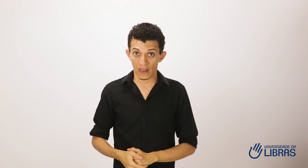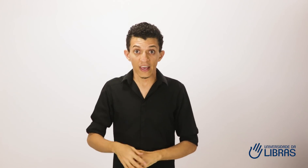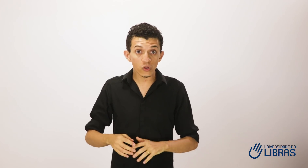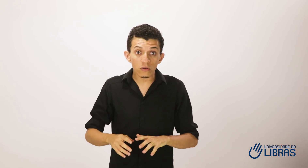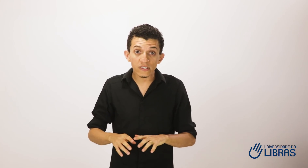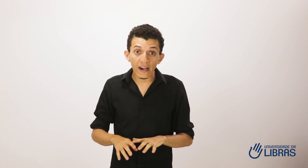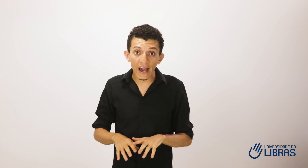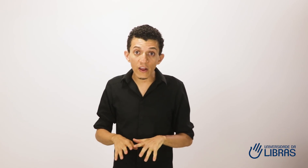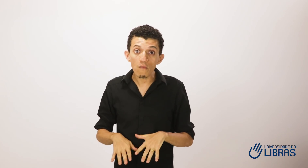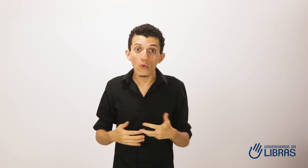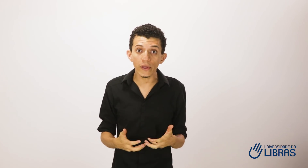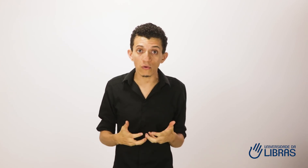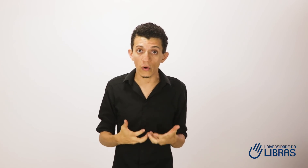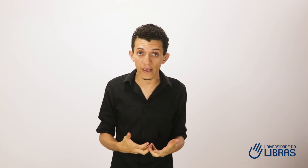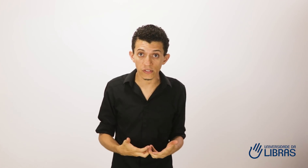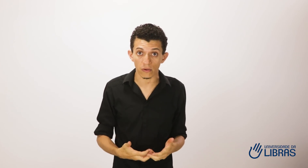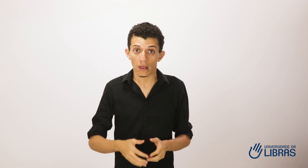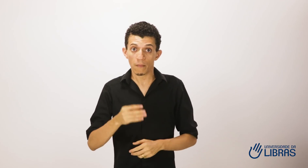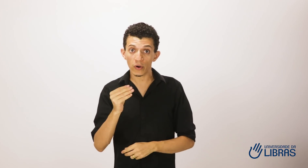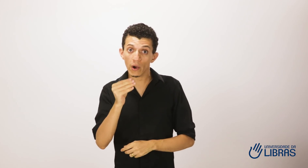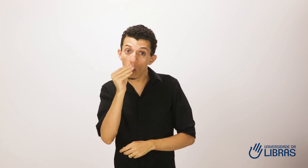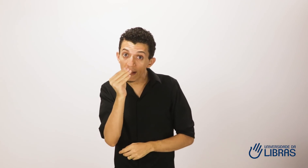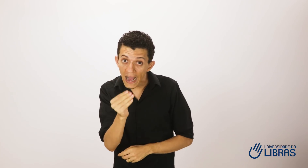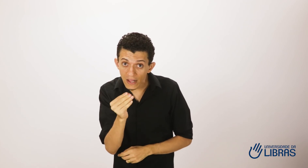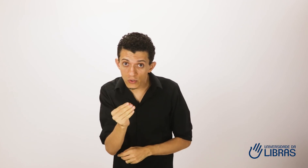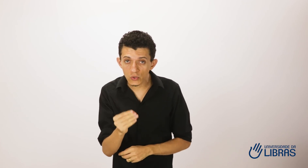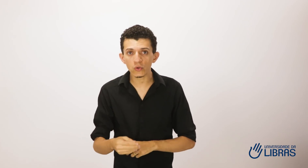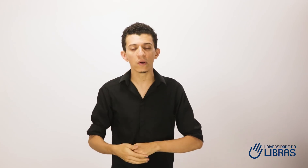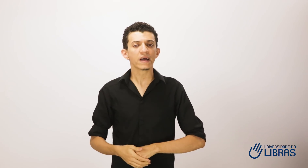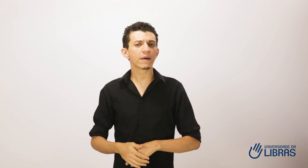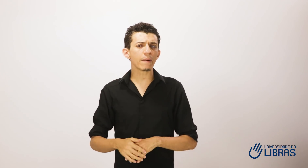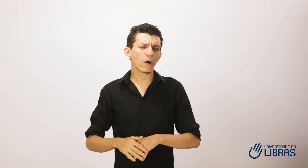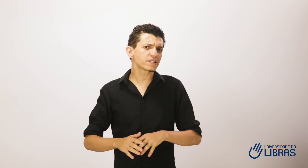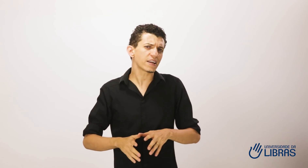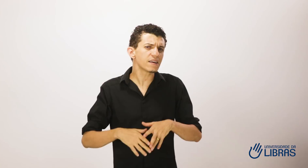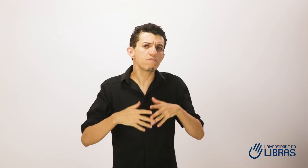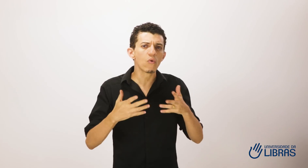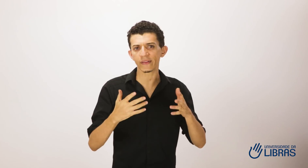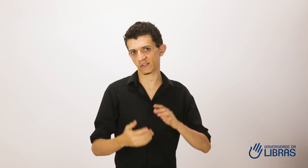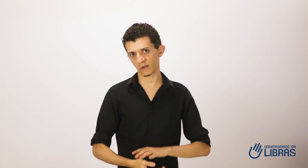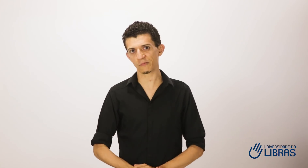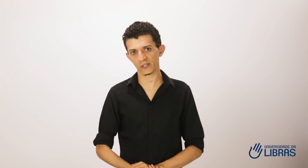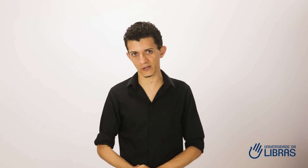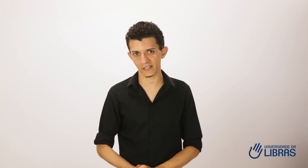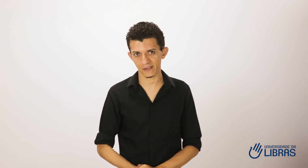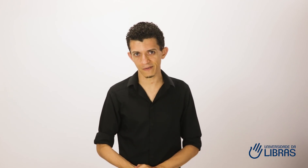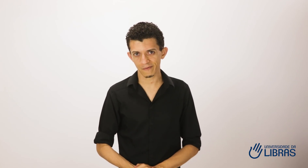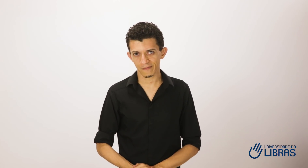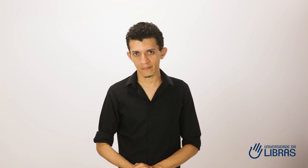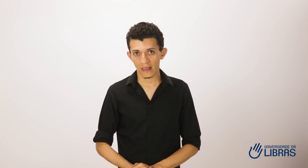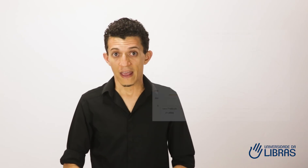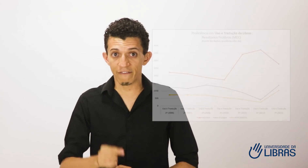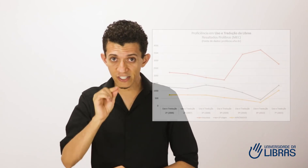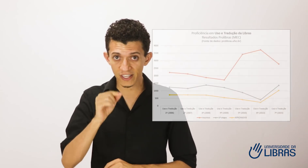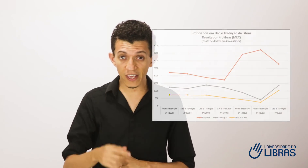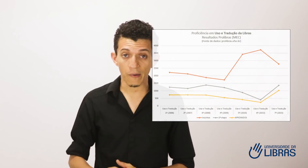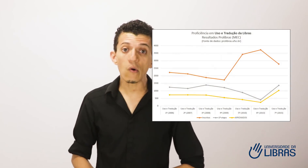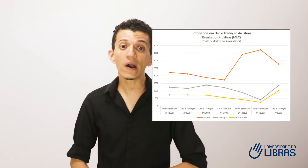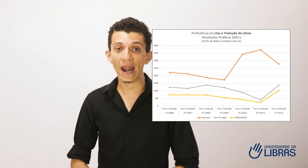E todos ganhariam muito com isso, porque o olhar do surdo também pode trazer muitas contribuições. Veja aqui um